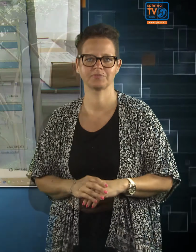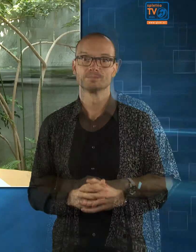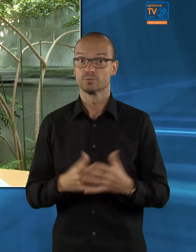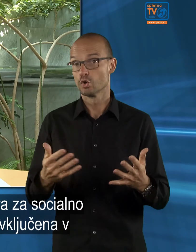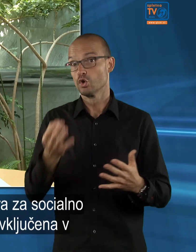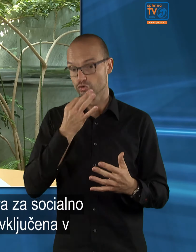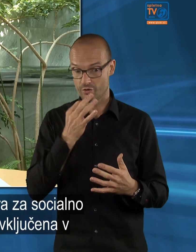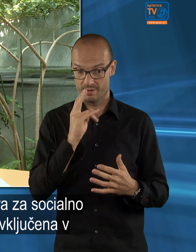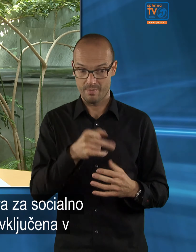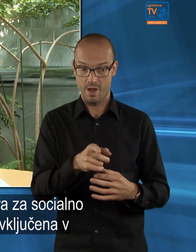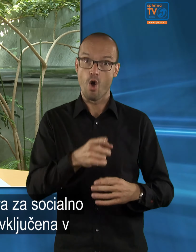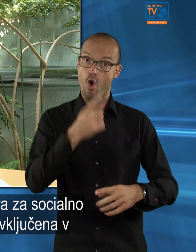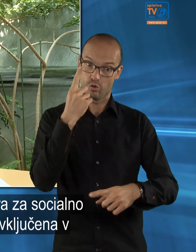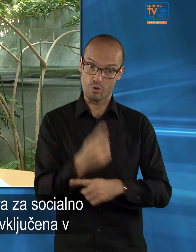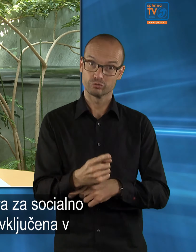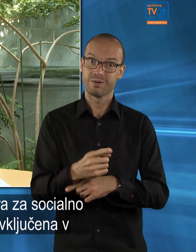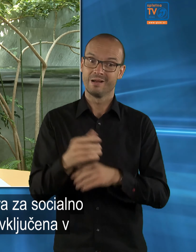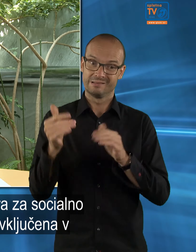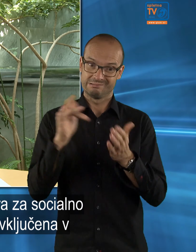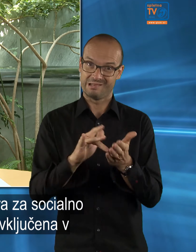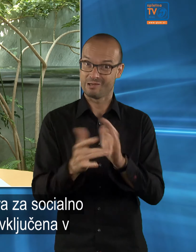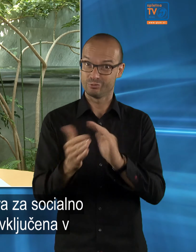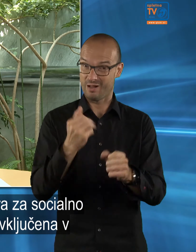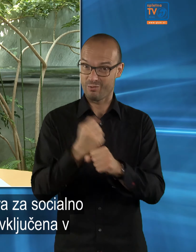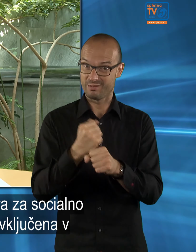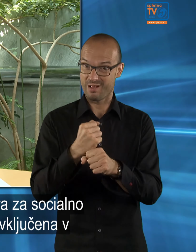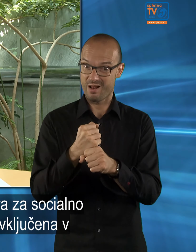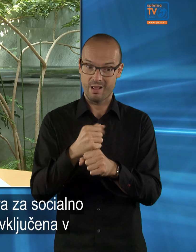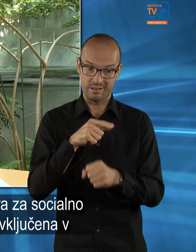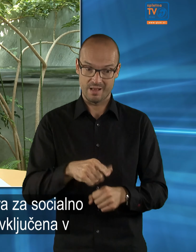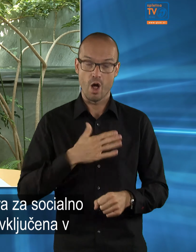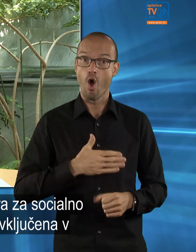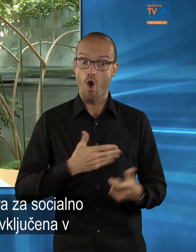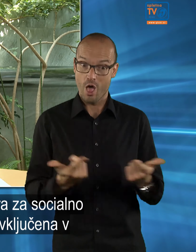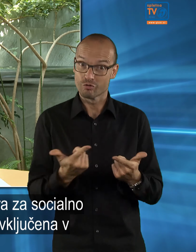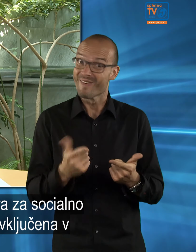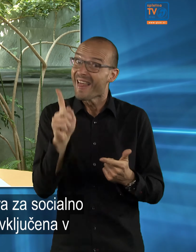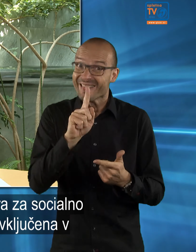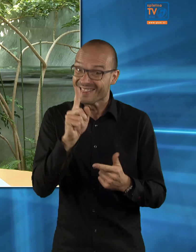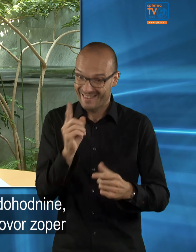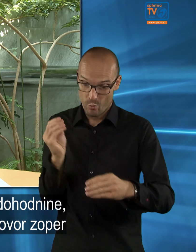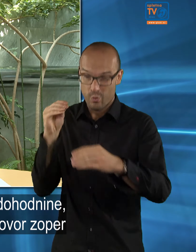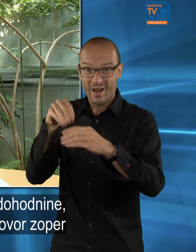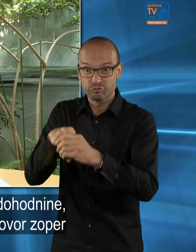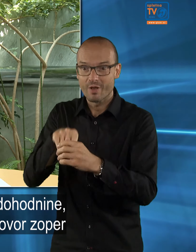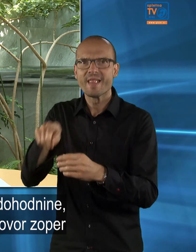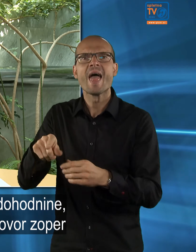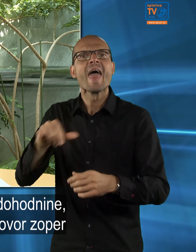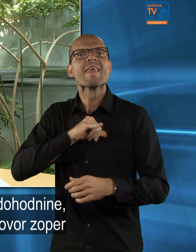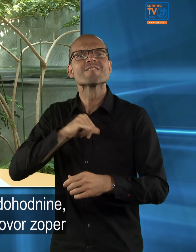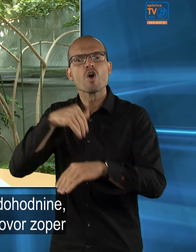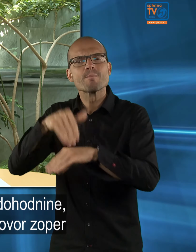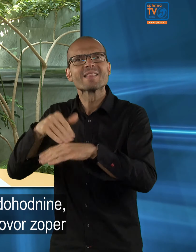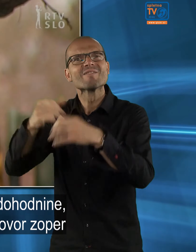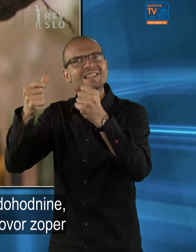Če imajo odločbo Centra za socialno delo in ta olajšava ni vključena v samem informativnem izračunu, potem